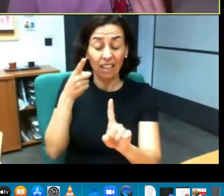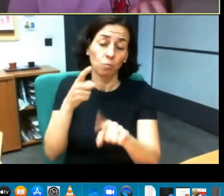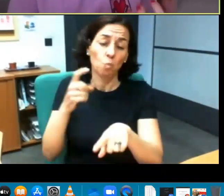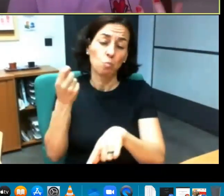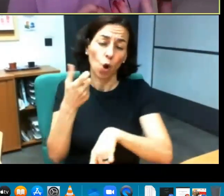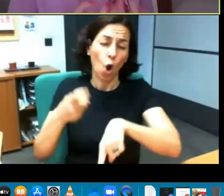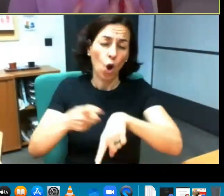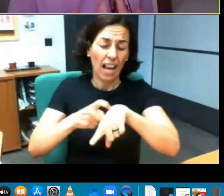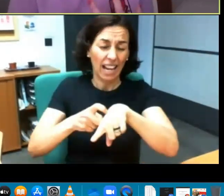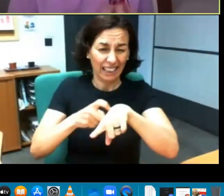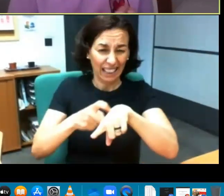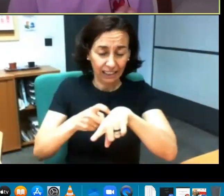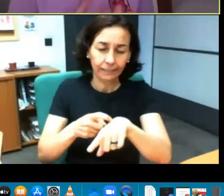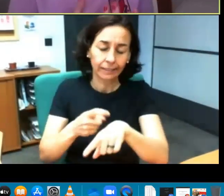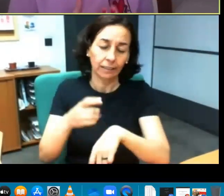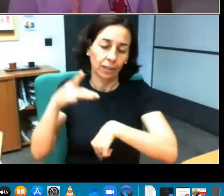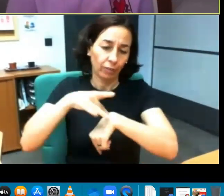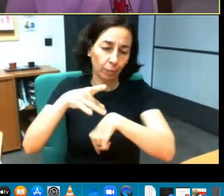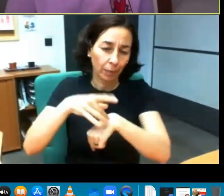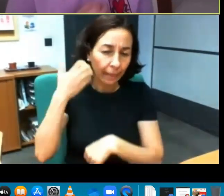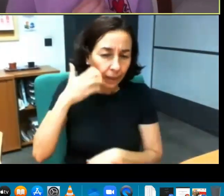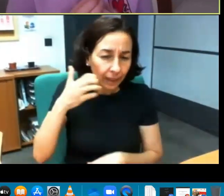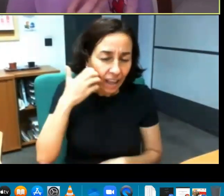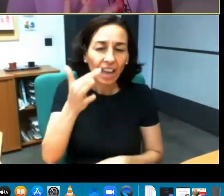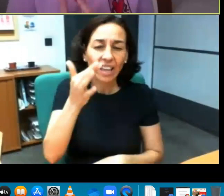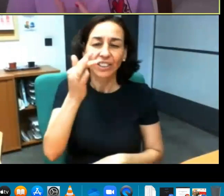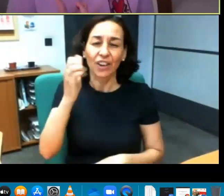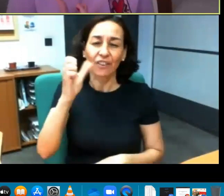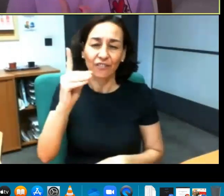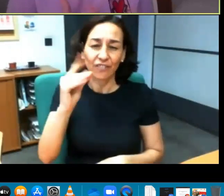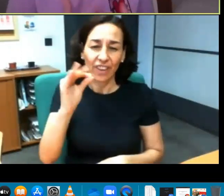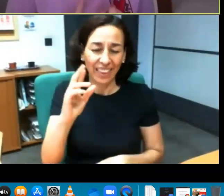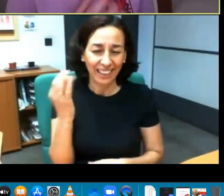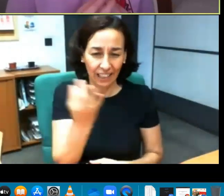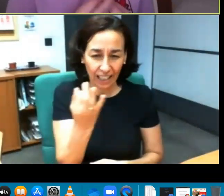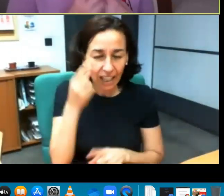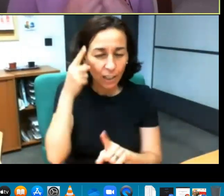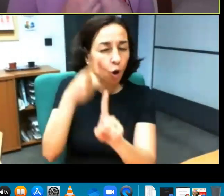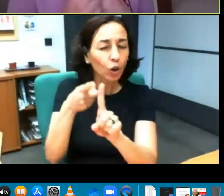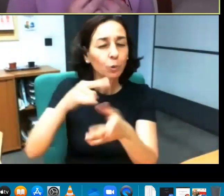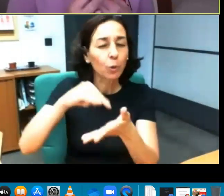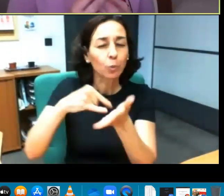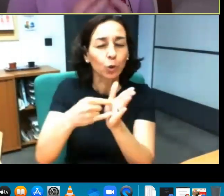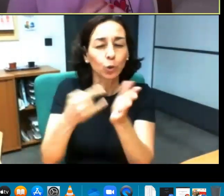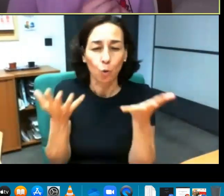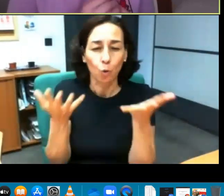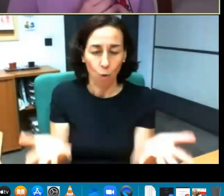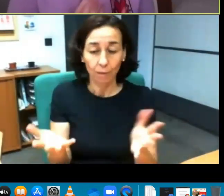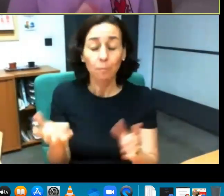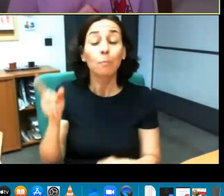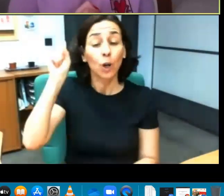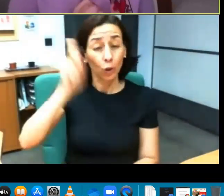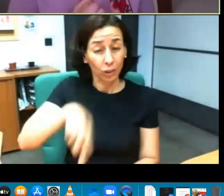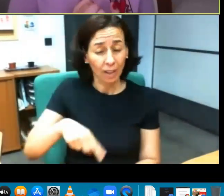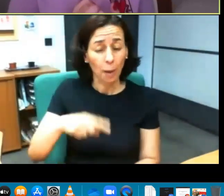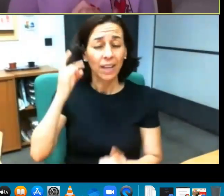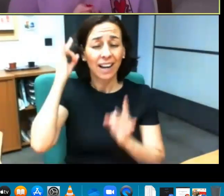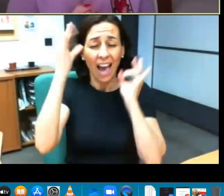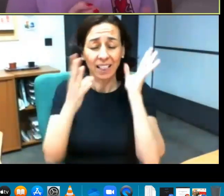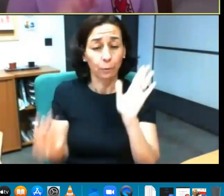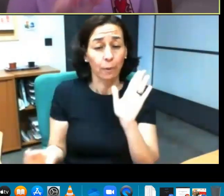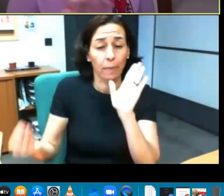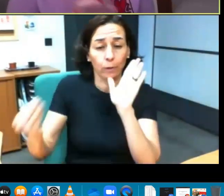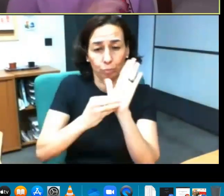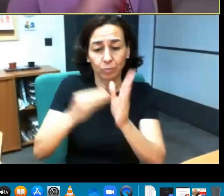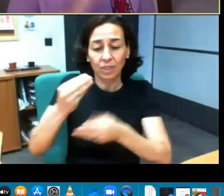sobre enfermedades raras, sobre FEDER, cuál es el objetivo del proyecto, y sobre todo también se detallan las actividades que se van a llevar a cabo.